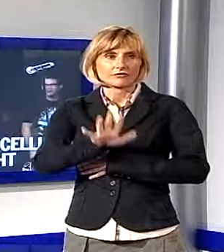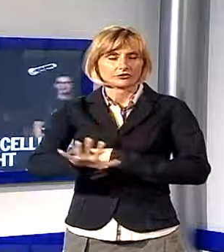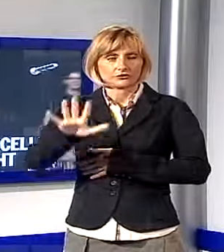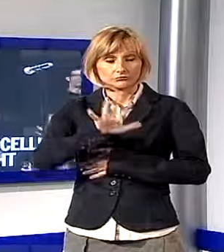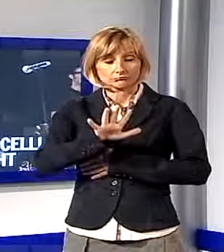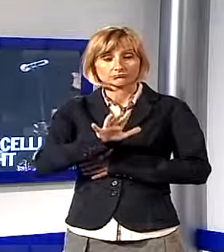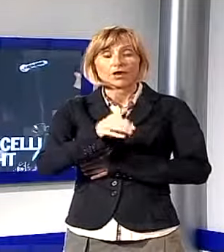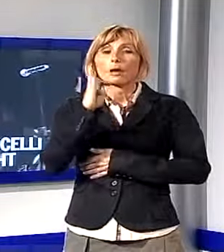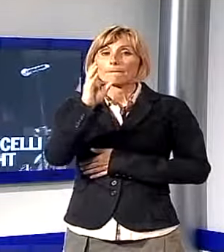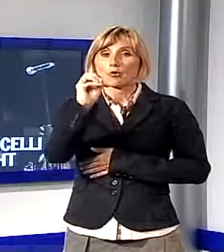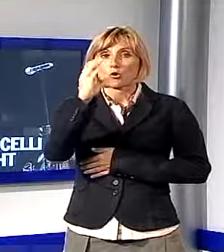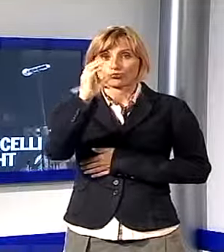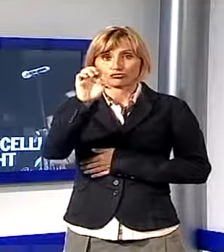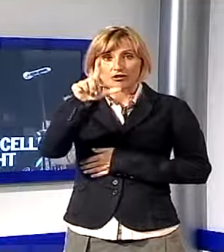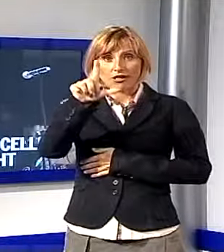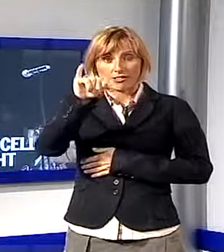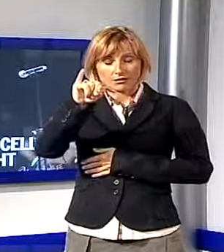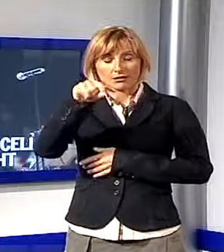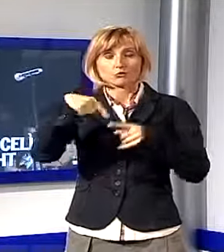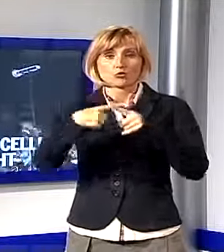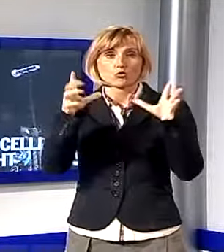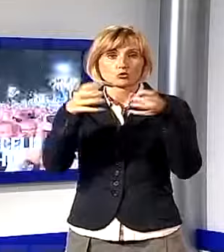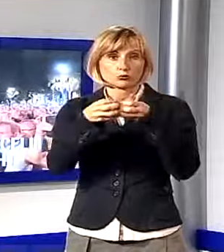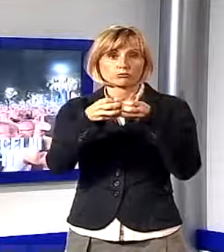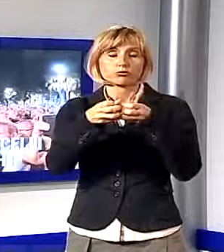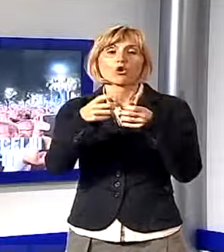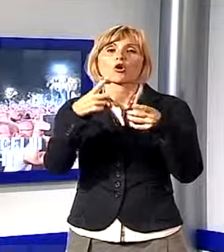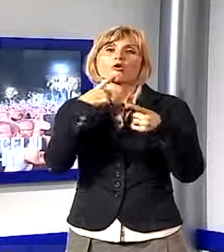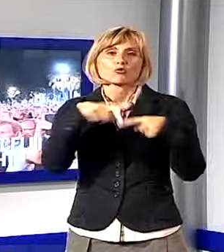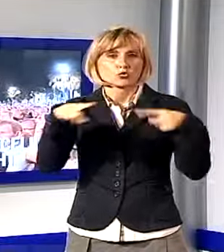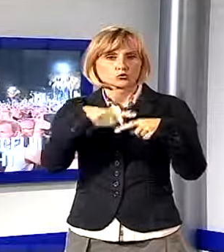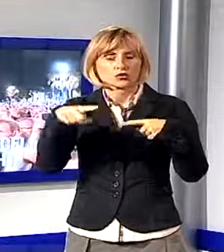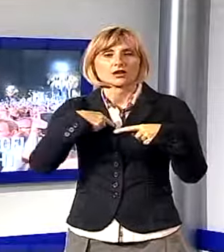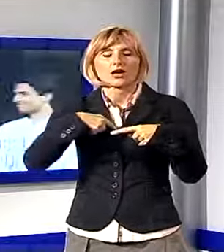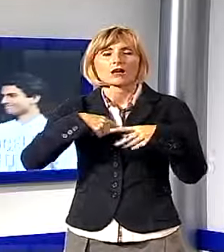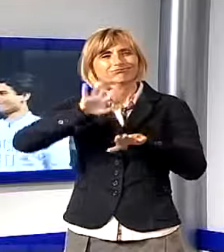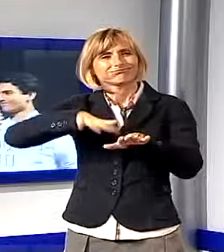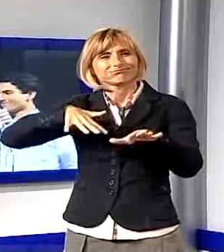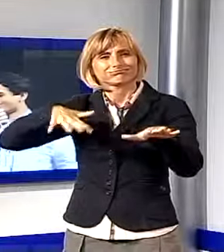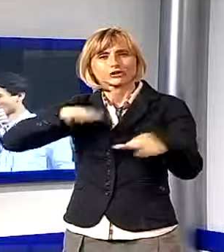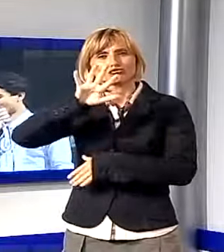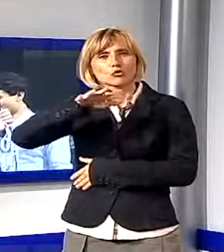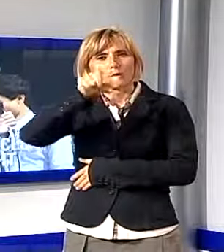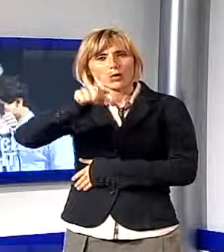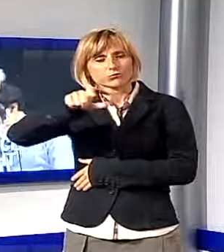per Bocelli e la Sugar Night, grande successo per la festa organizzata a Forte dei Marmi con la cover band di Zucchero e